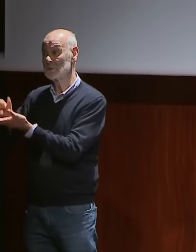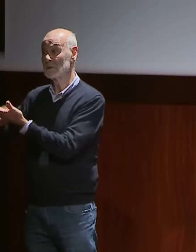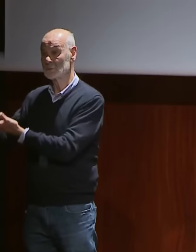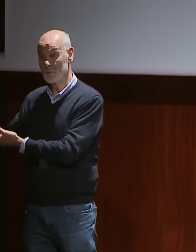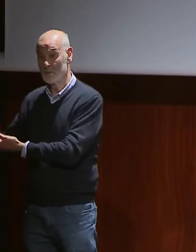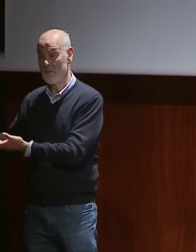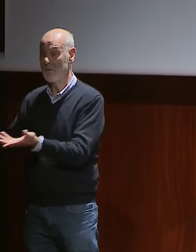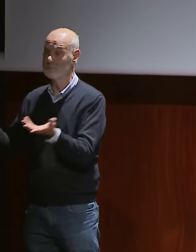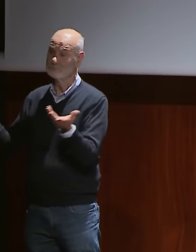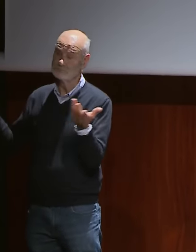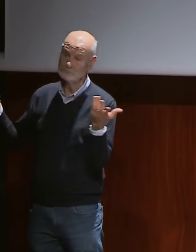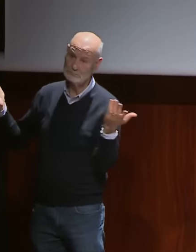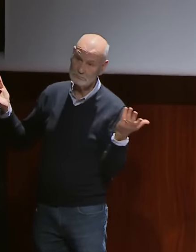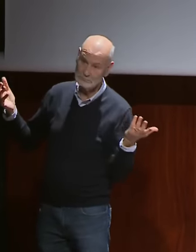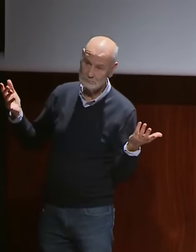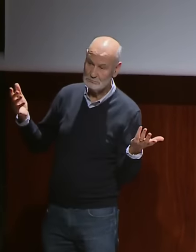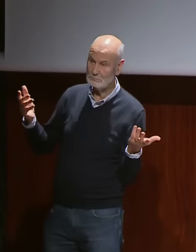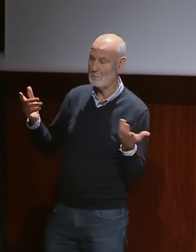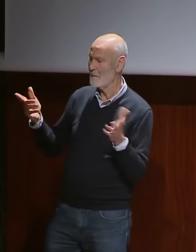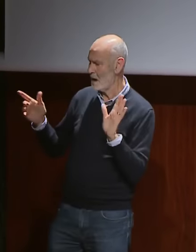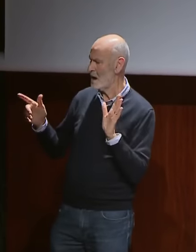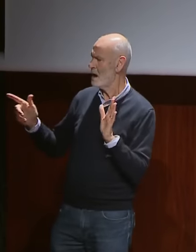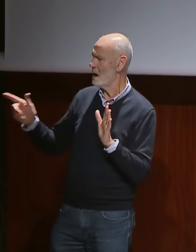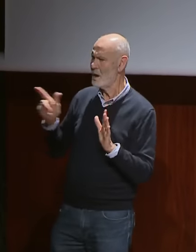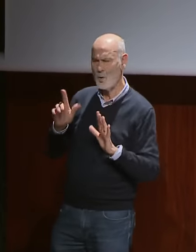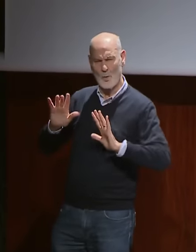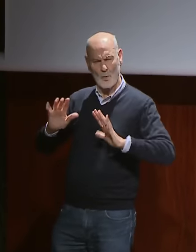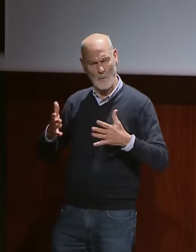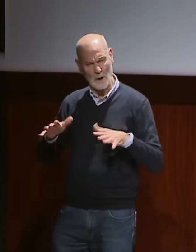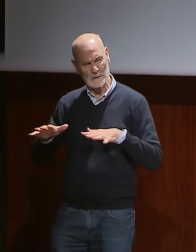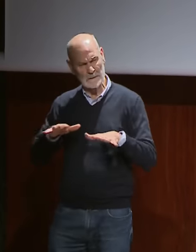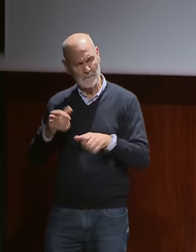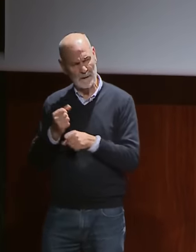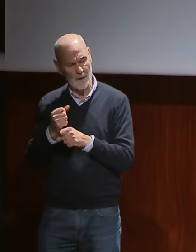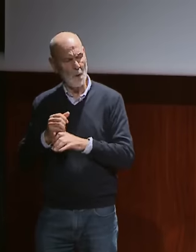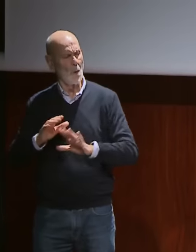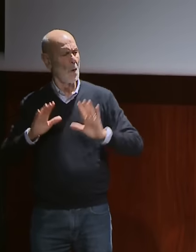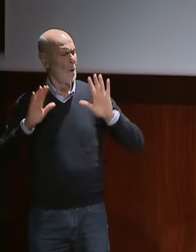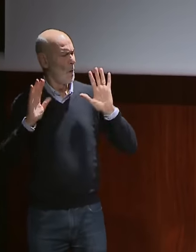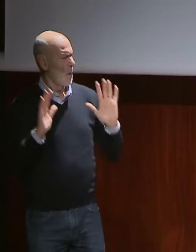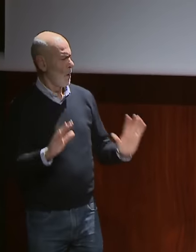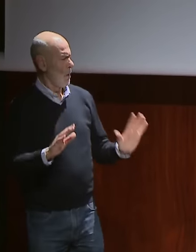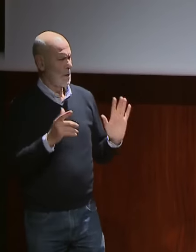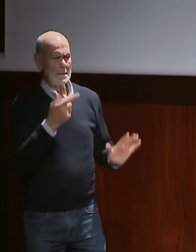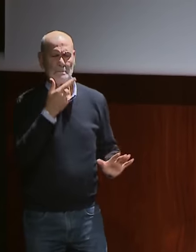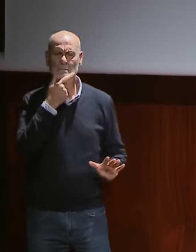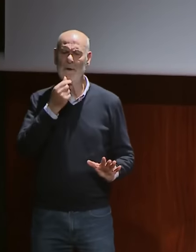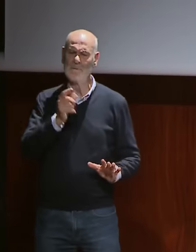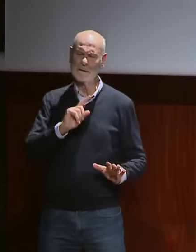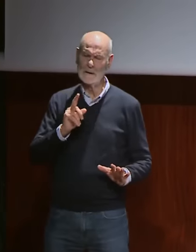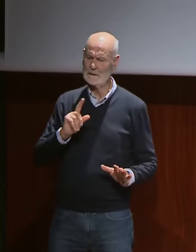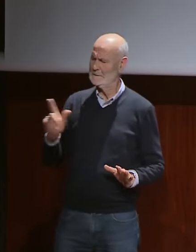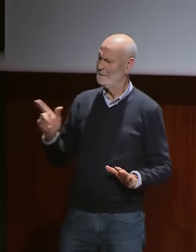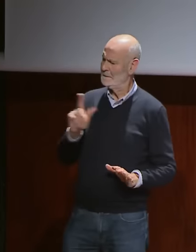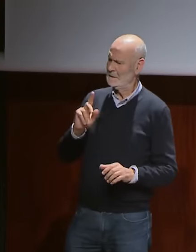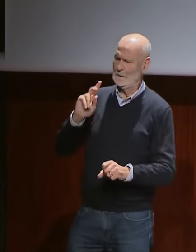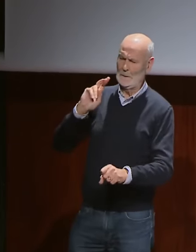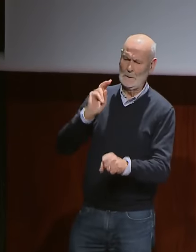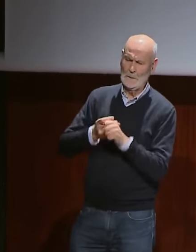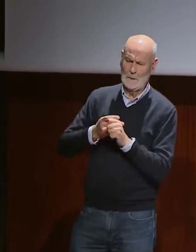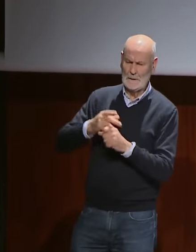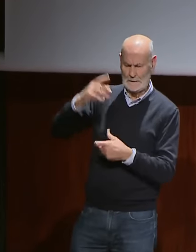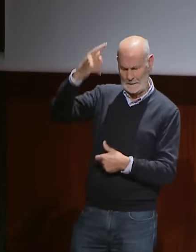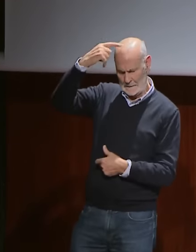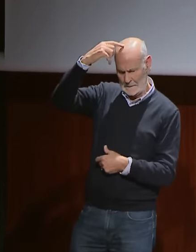Donc voilà, elle avait donc ma fille a donc un diplôme d'interprète, des compétences en traduction. Donc voilà.